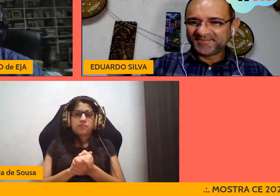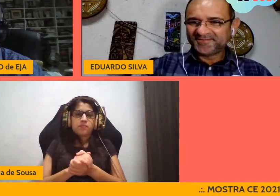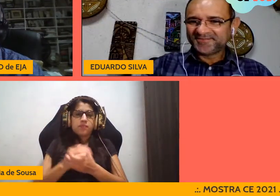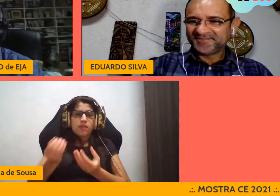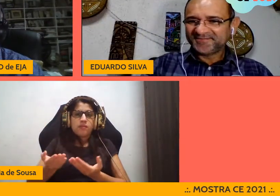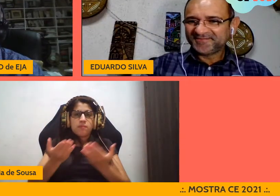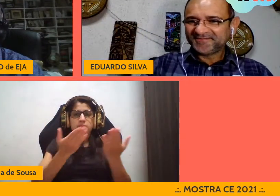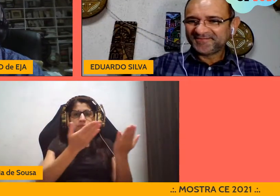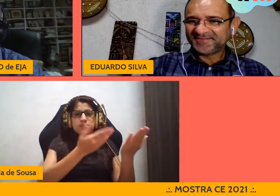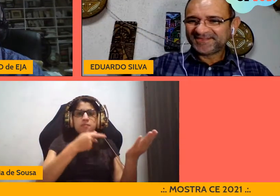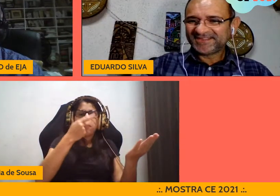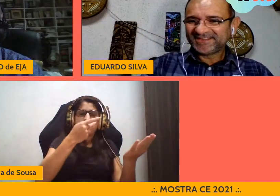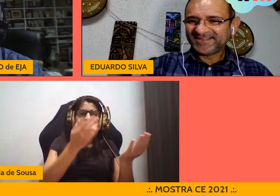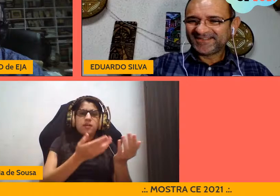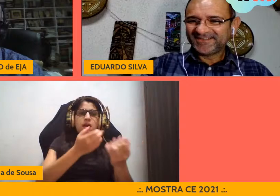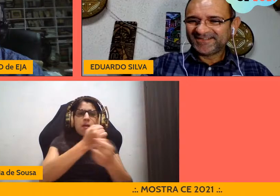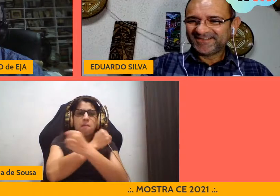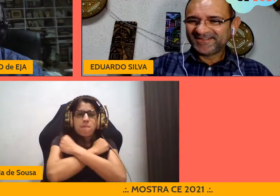abraços.